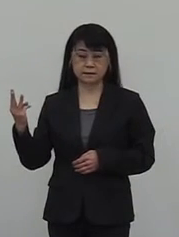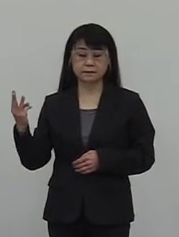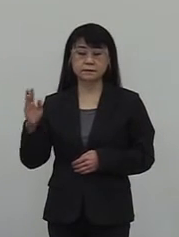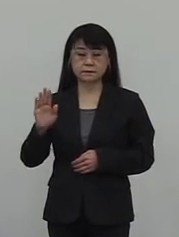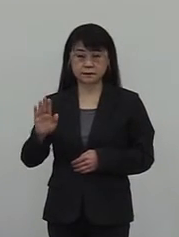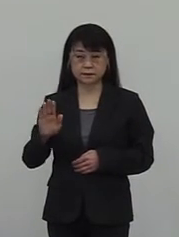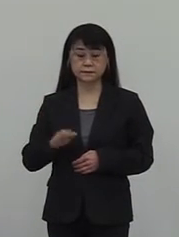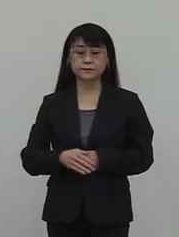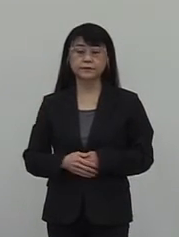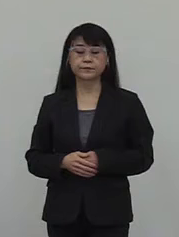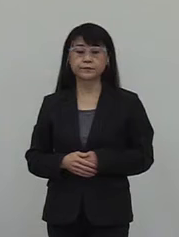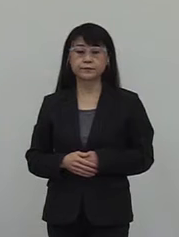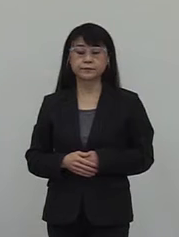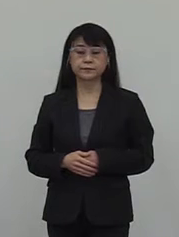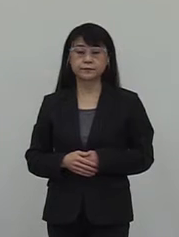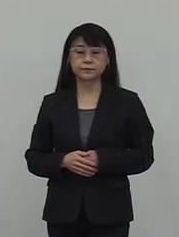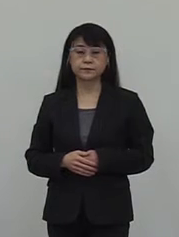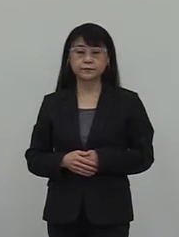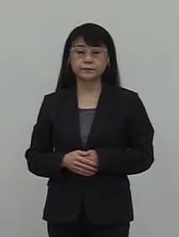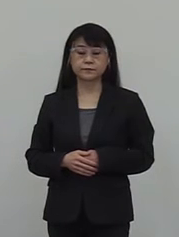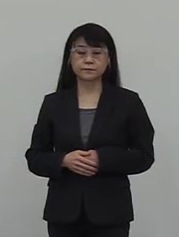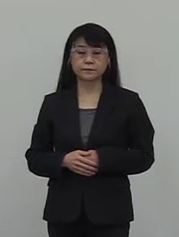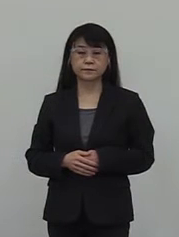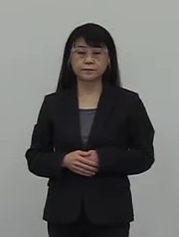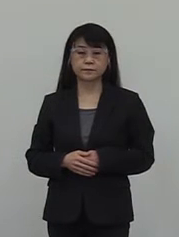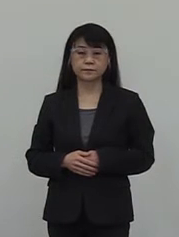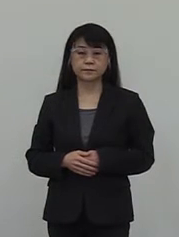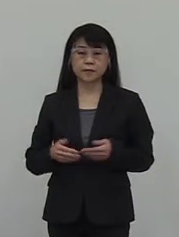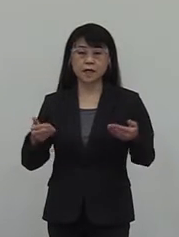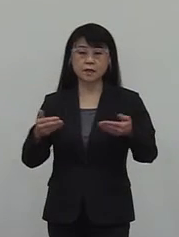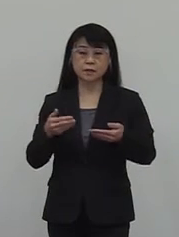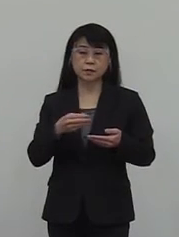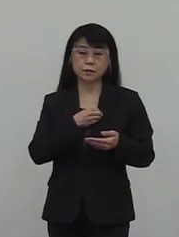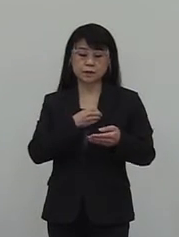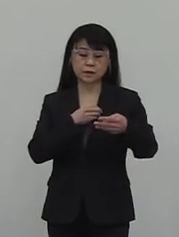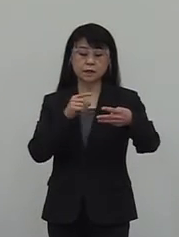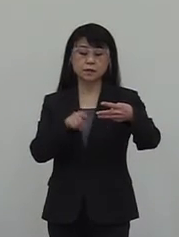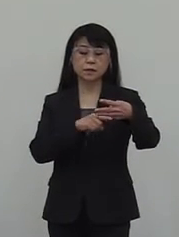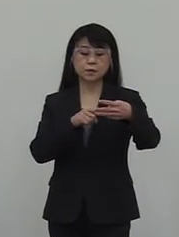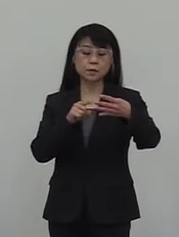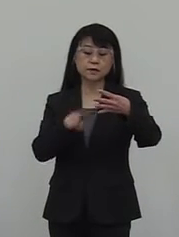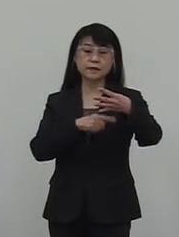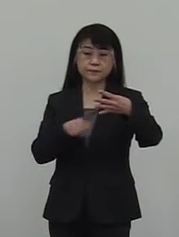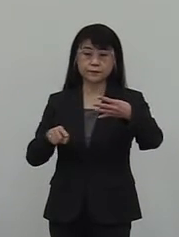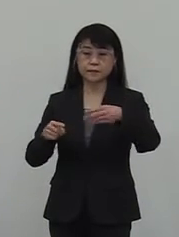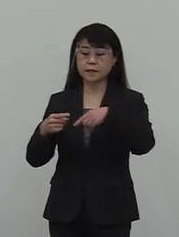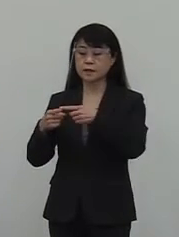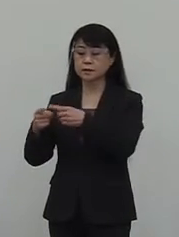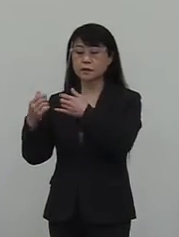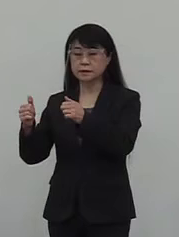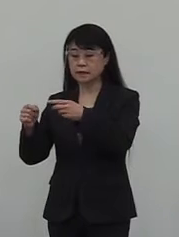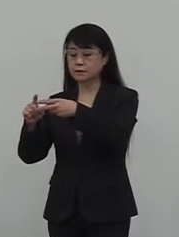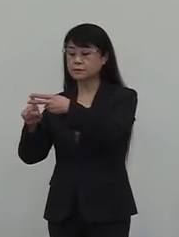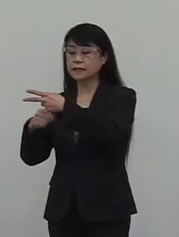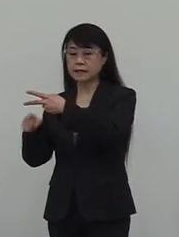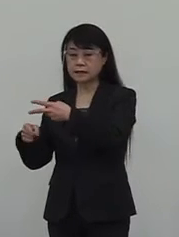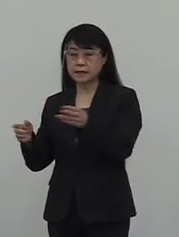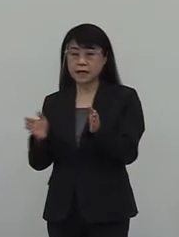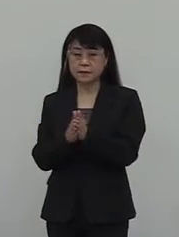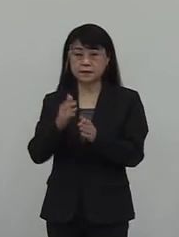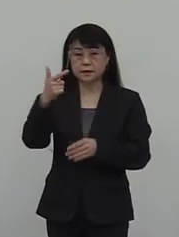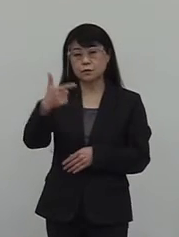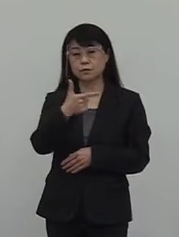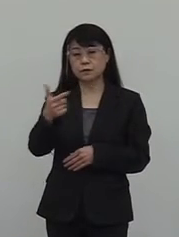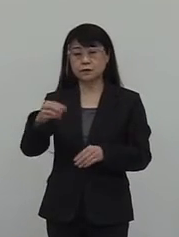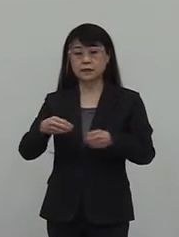。これで、繰り返しになりますが職員は4名、入所者2名、計6名の感染が確認されます。